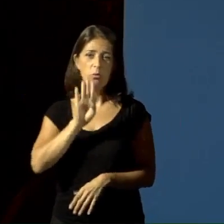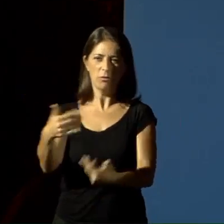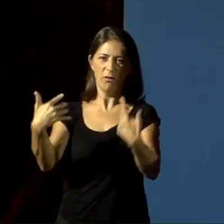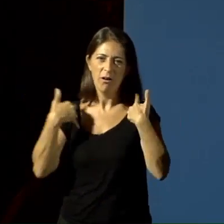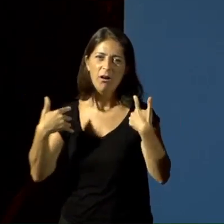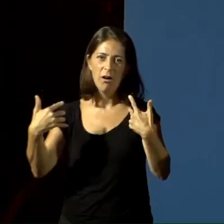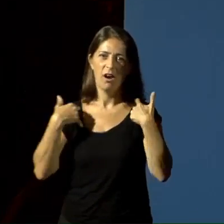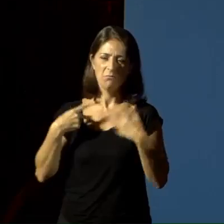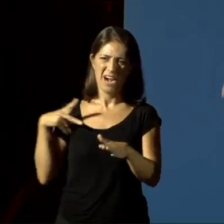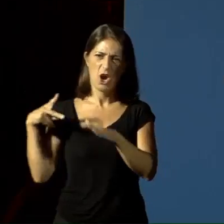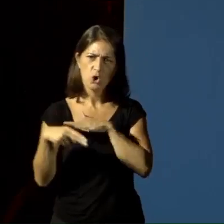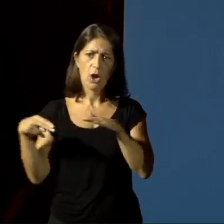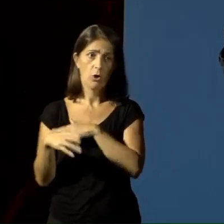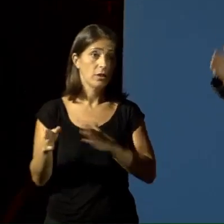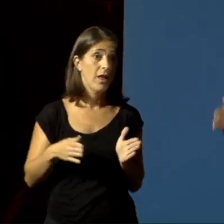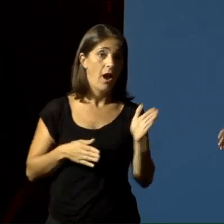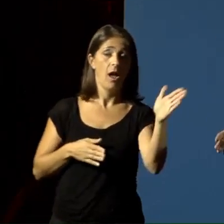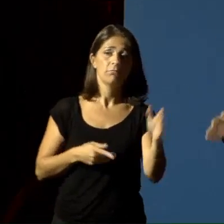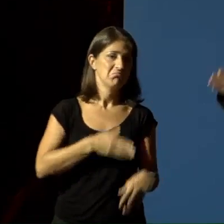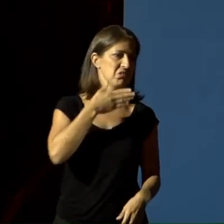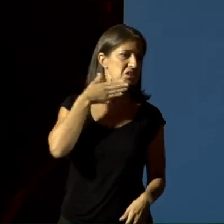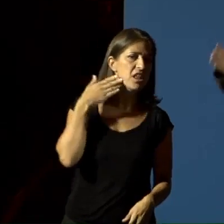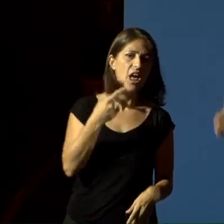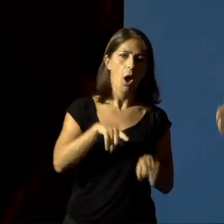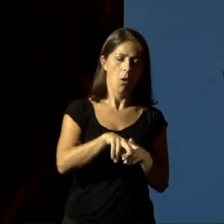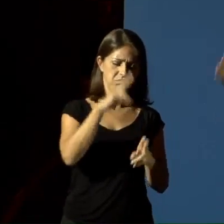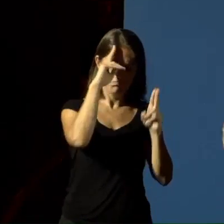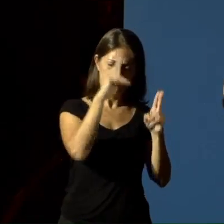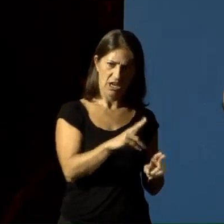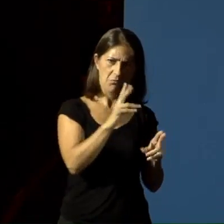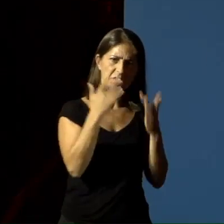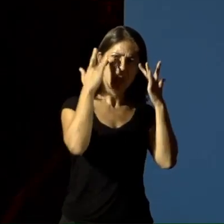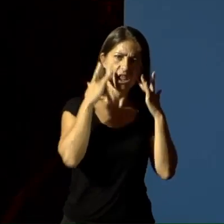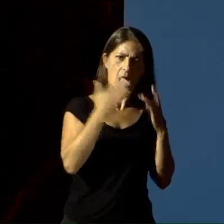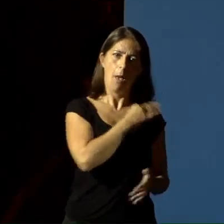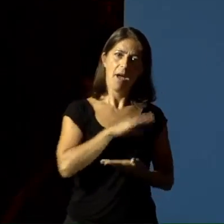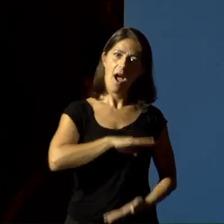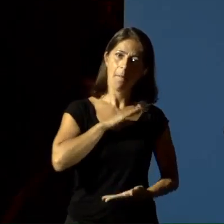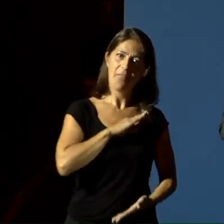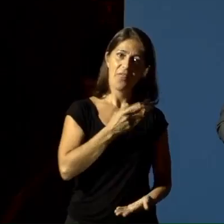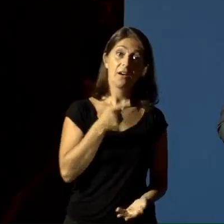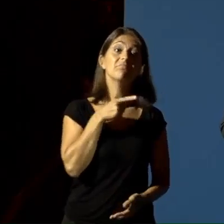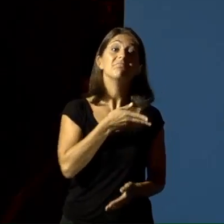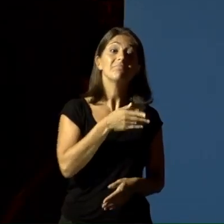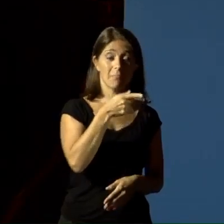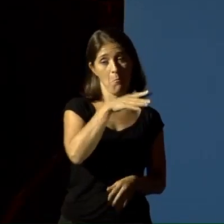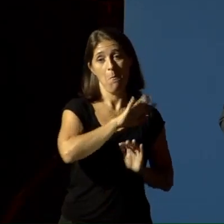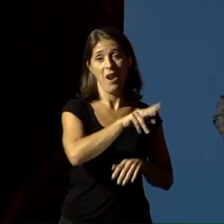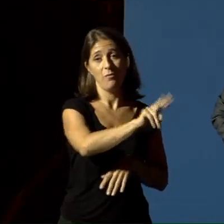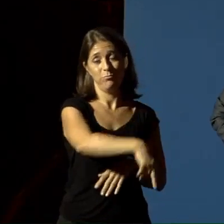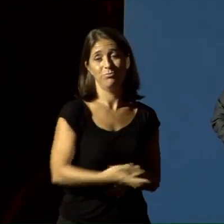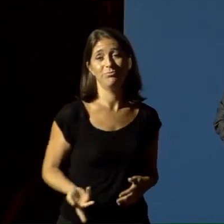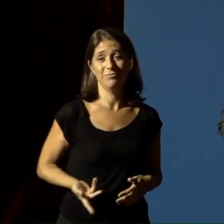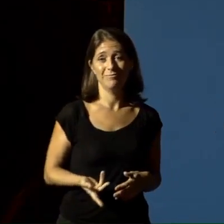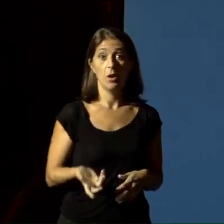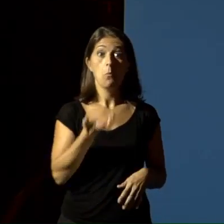sufrimento, alternativa dos recortes e alternativa da dignidade, alternativa da honestidade, da decencia, da competencia, que é en Marea.